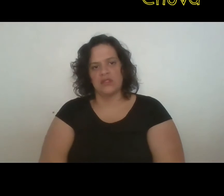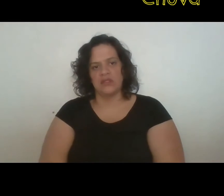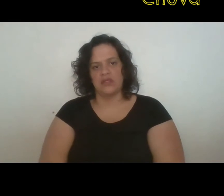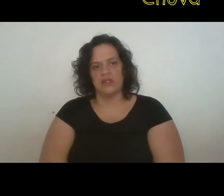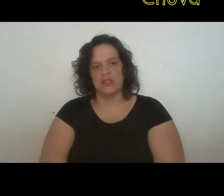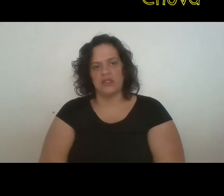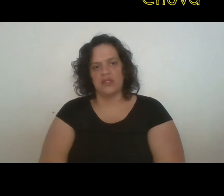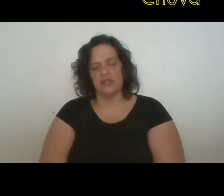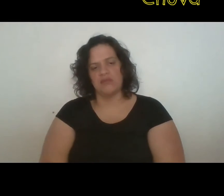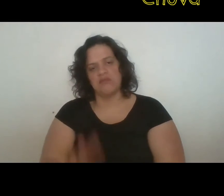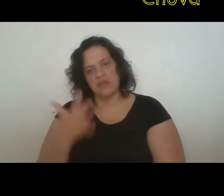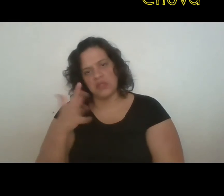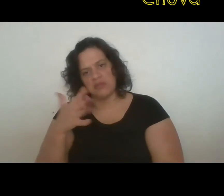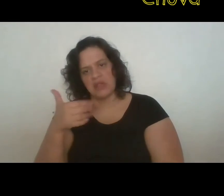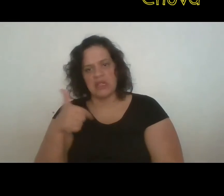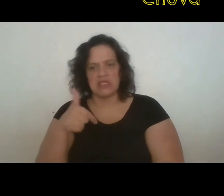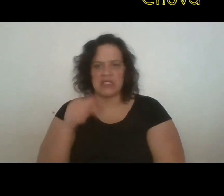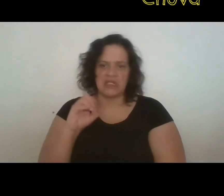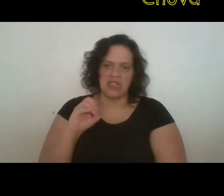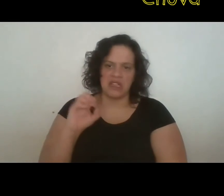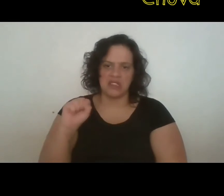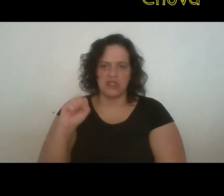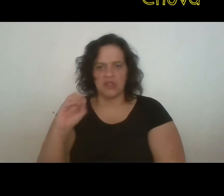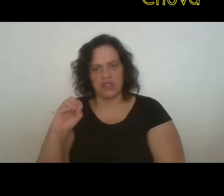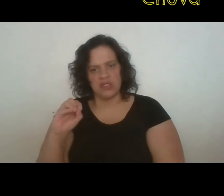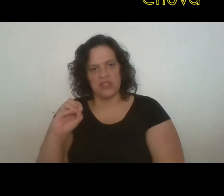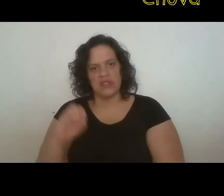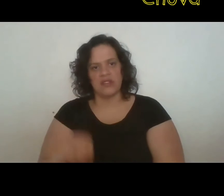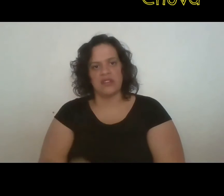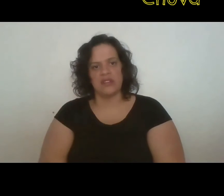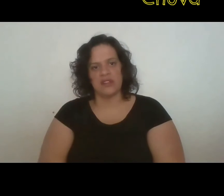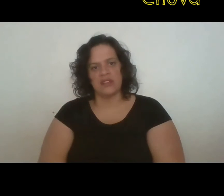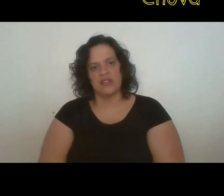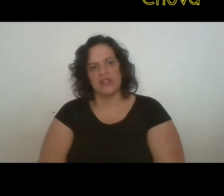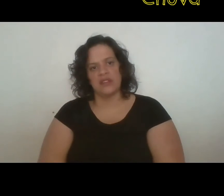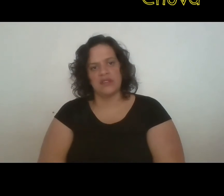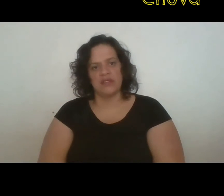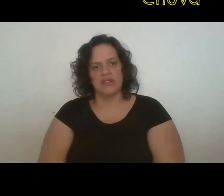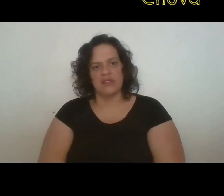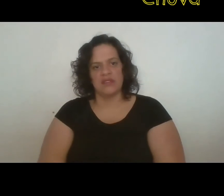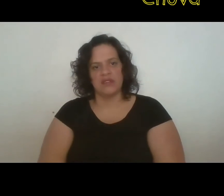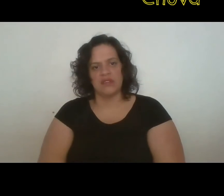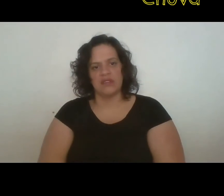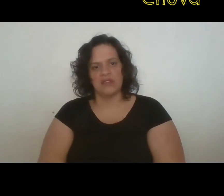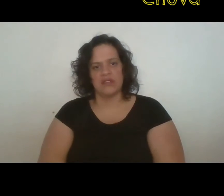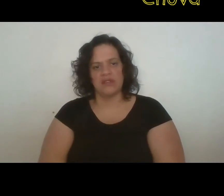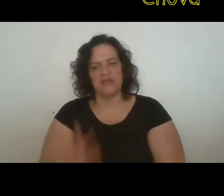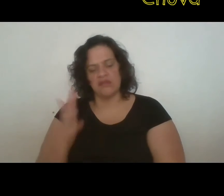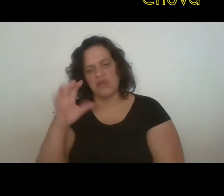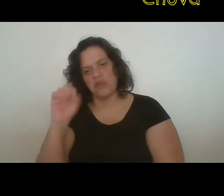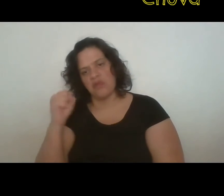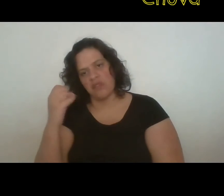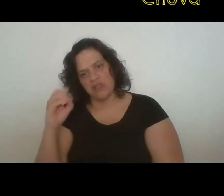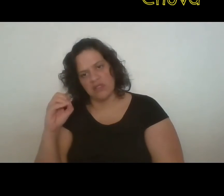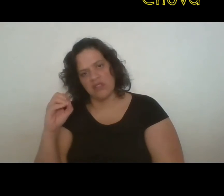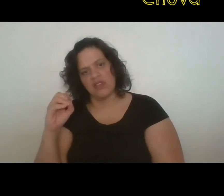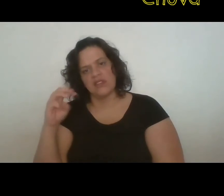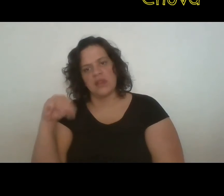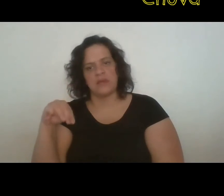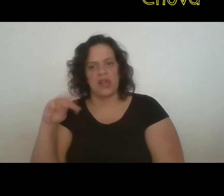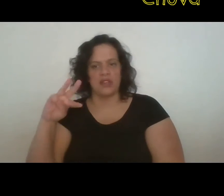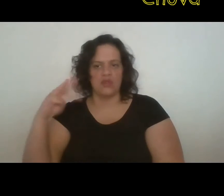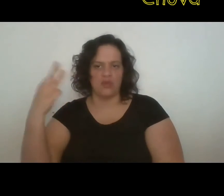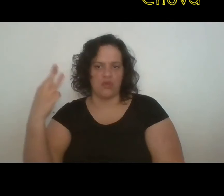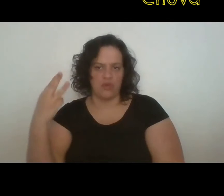70, 80, né? Cerca de 80, 160, 240, cerca de 80 e poucos metros cúbicos, 80 e poucos